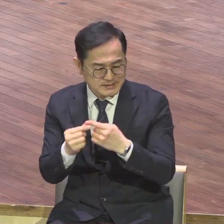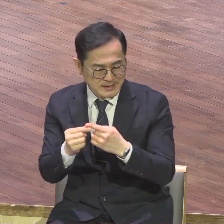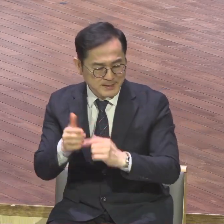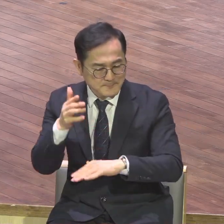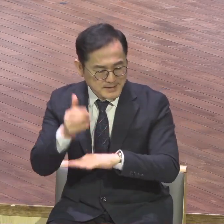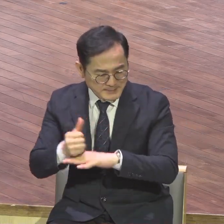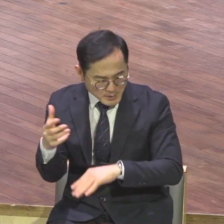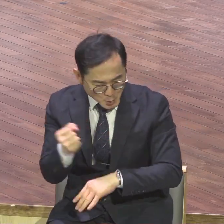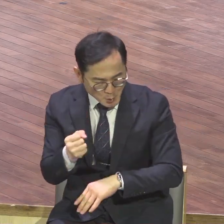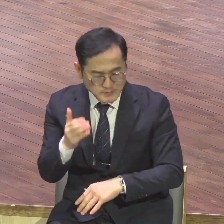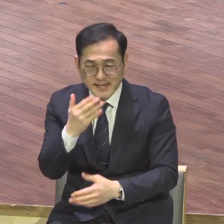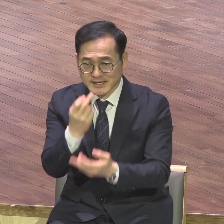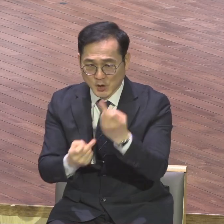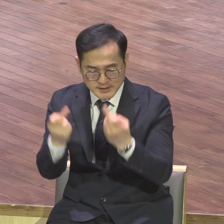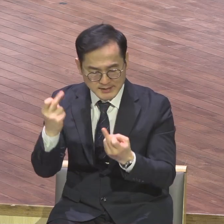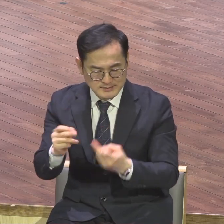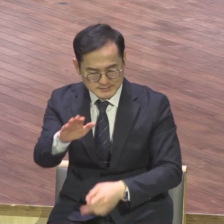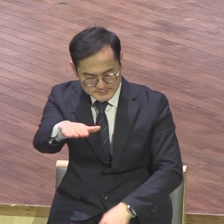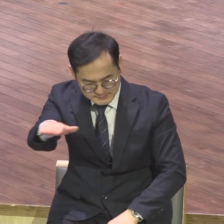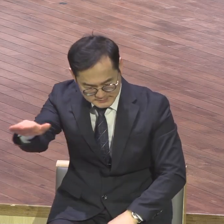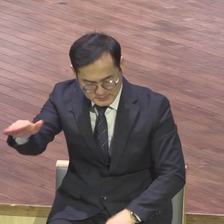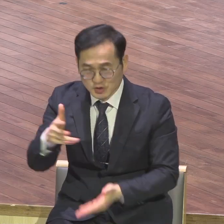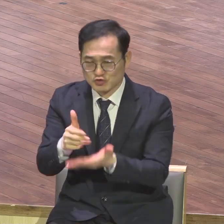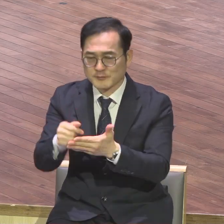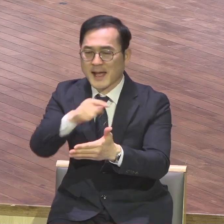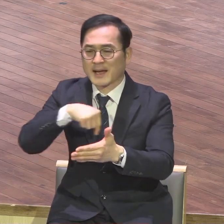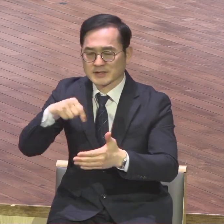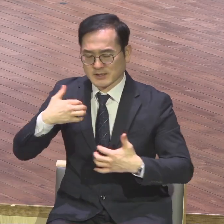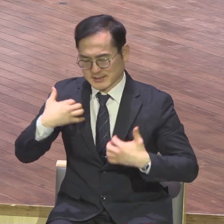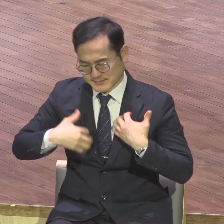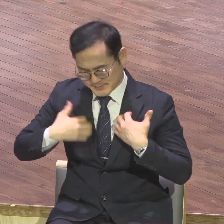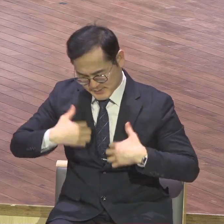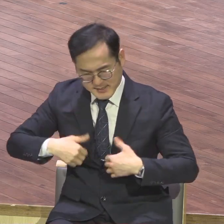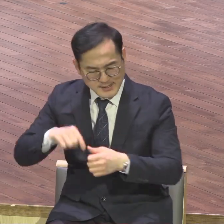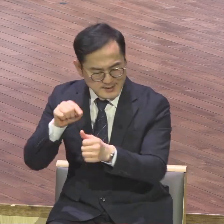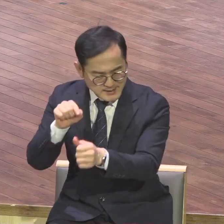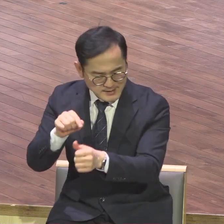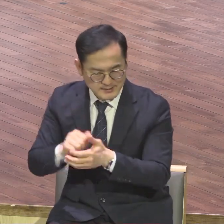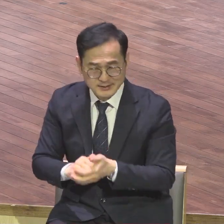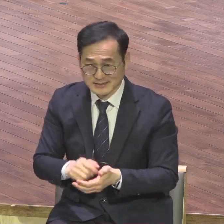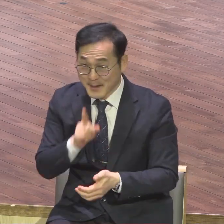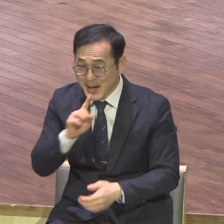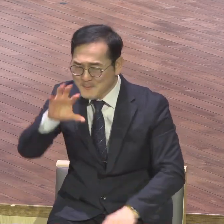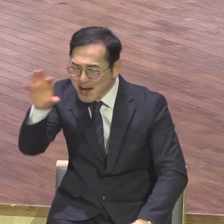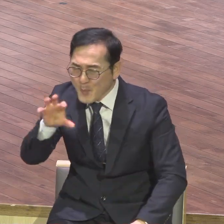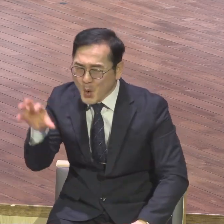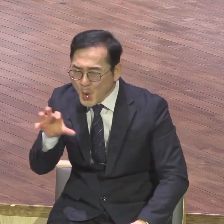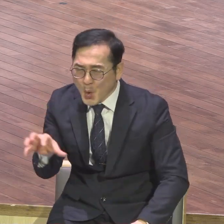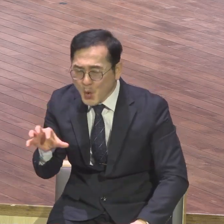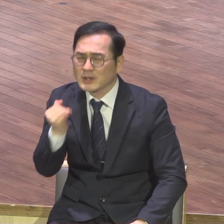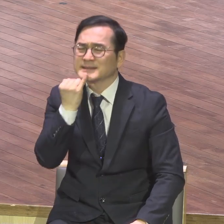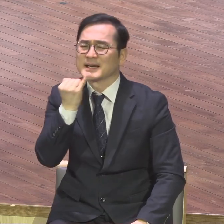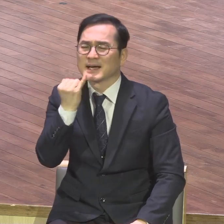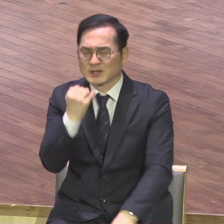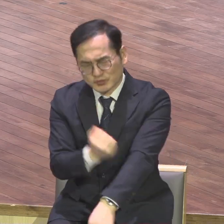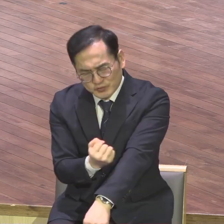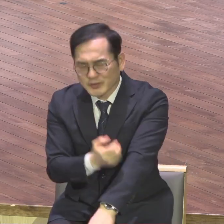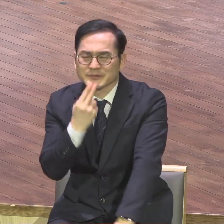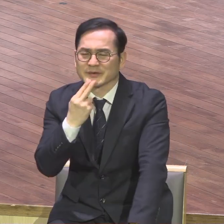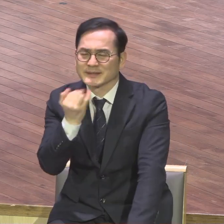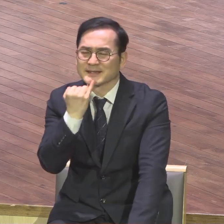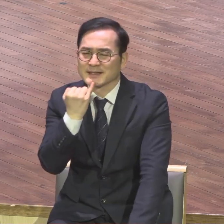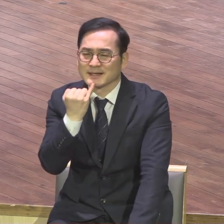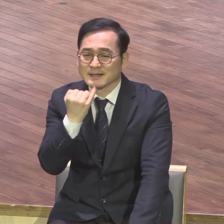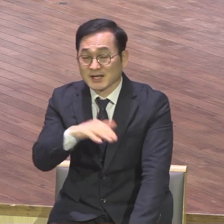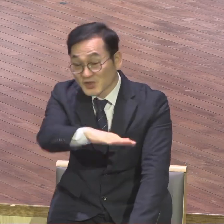형제들아, 나의 형제들아, 주 안에서 기뻐하라. 너희에게 같은 말을 서는 것이 내게는 수고로움이 없고